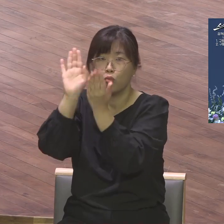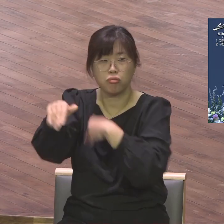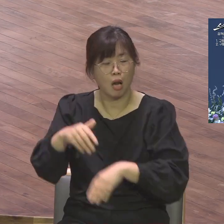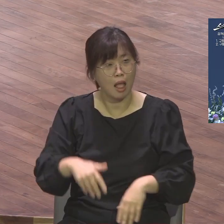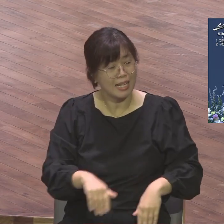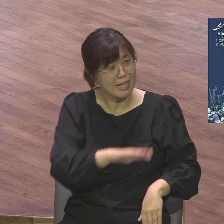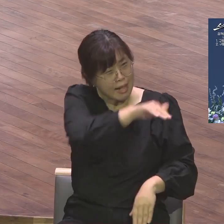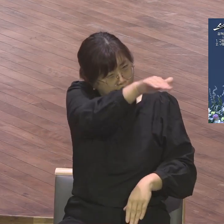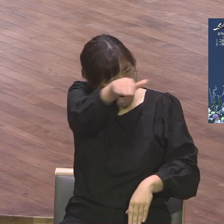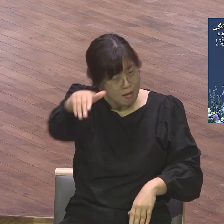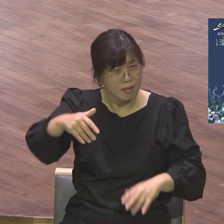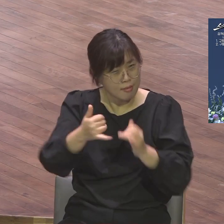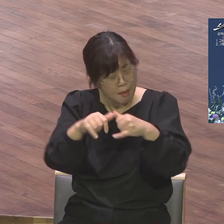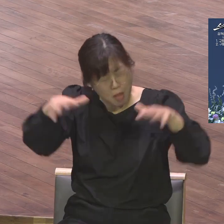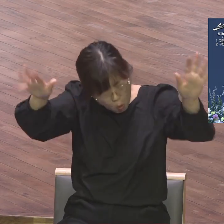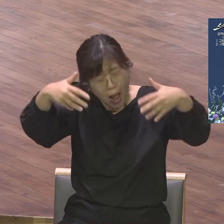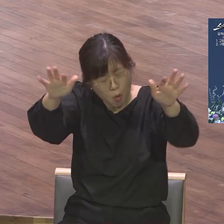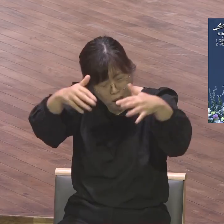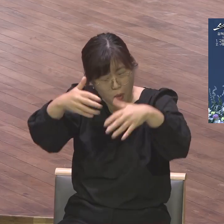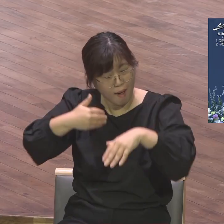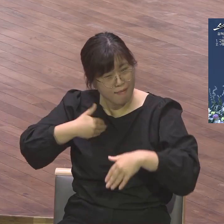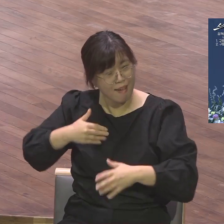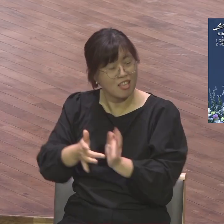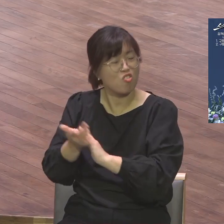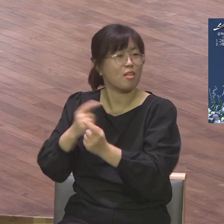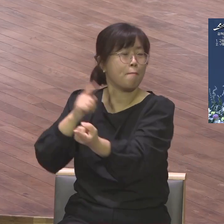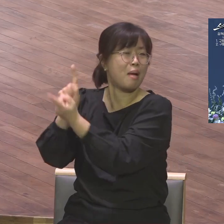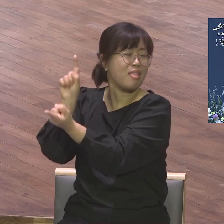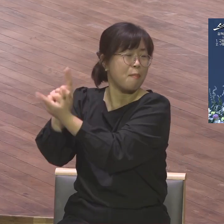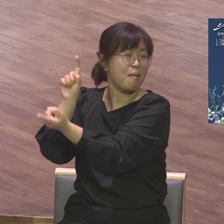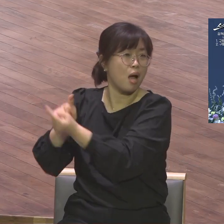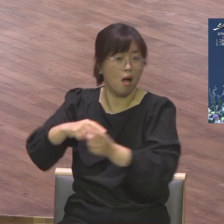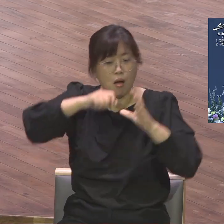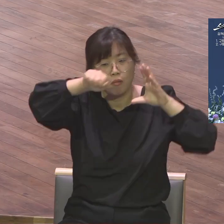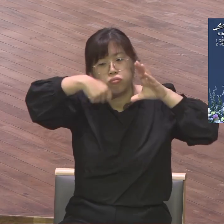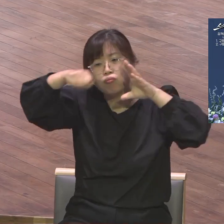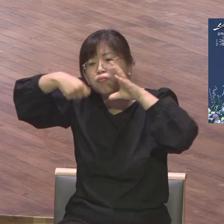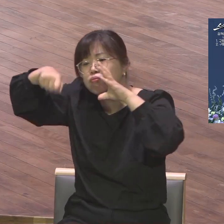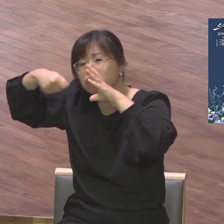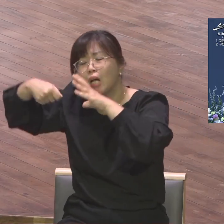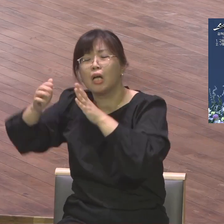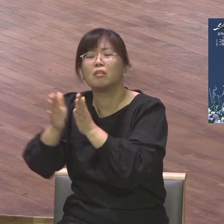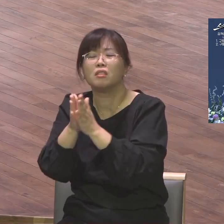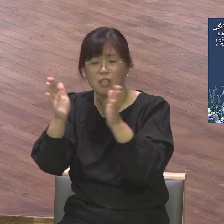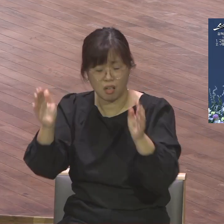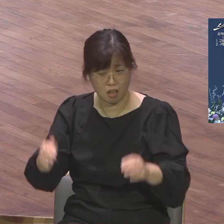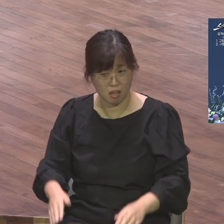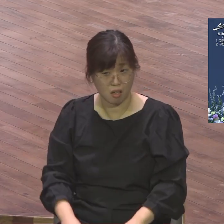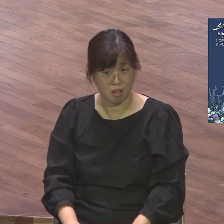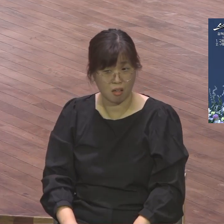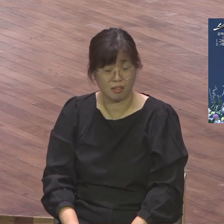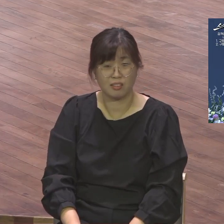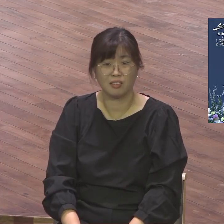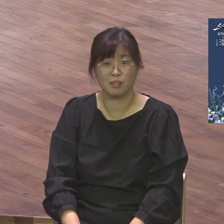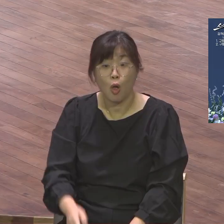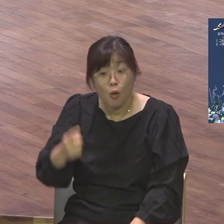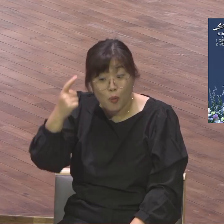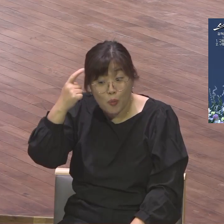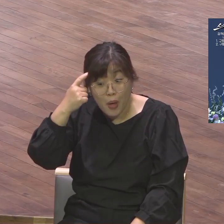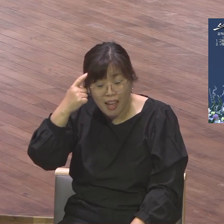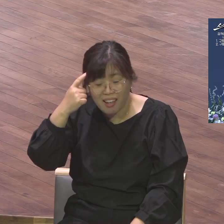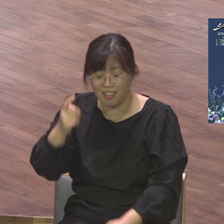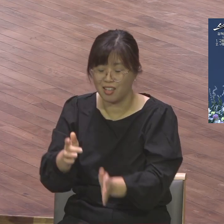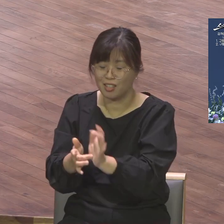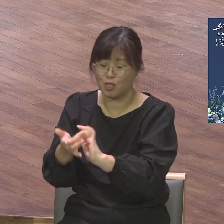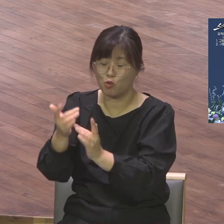구원의 은혜를 체험한 자는, 그 감격을 가진 자는 놀라운 하나님의